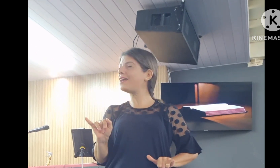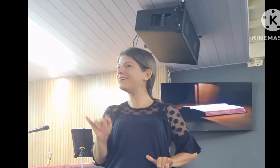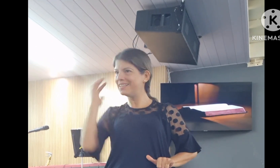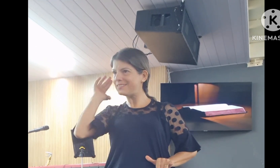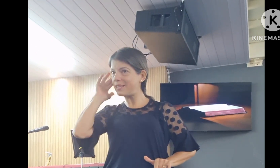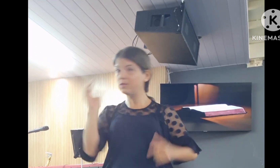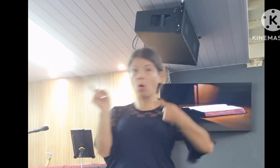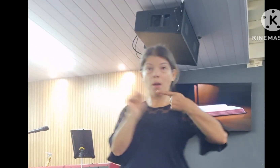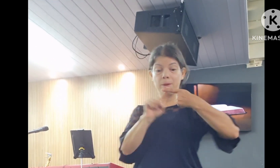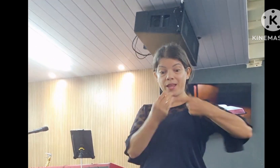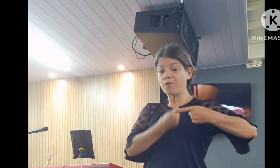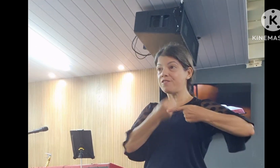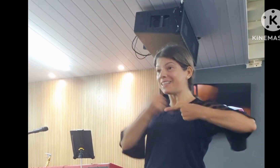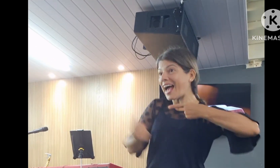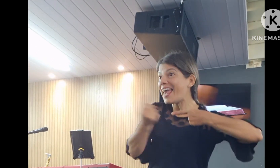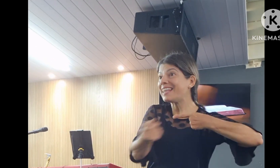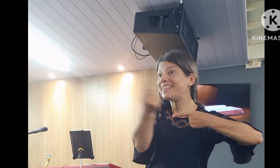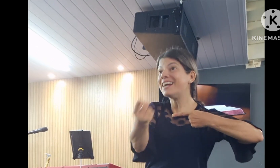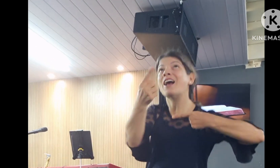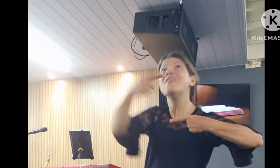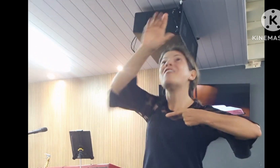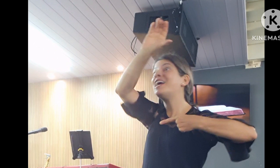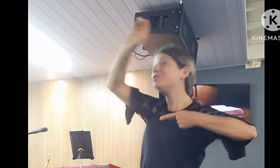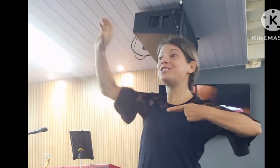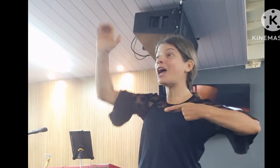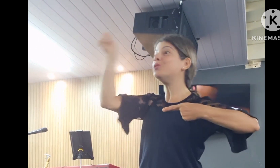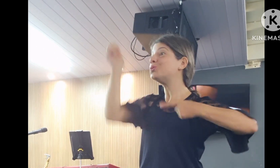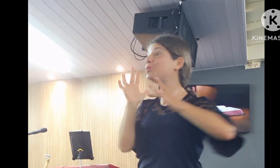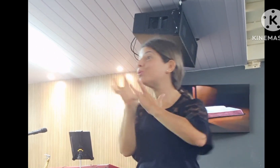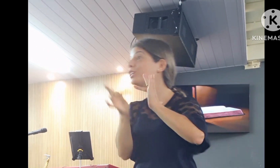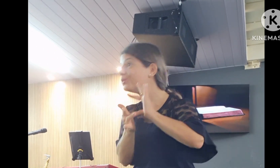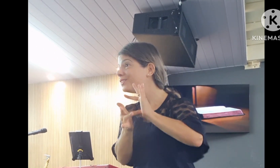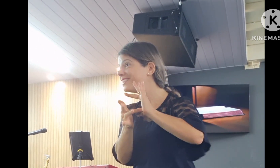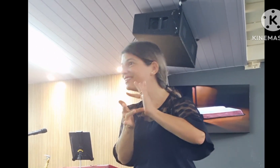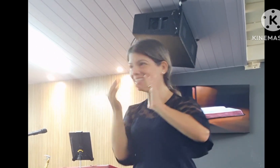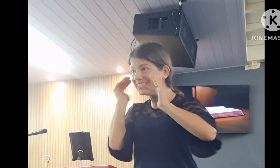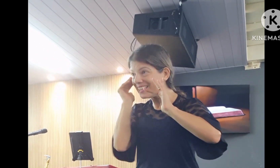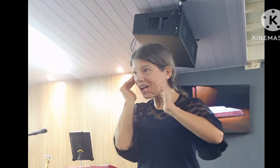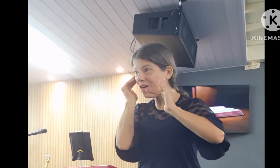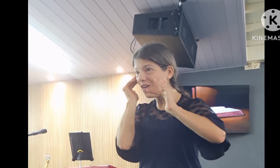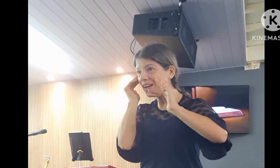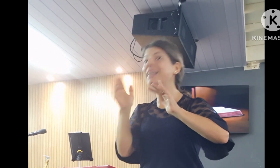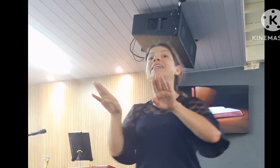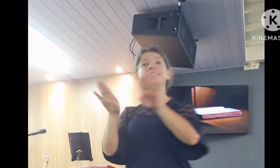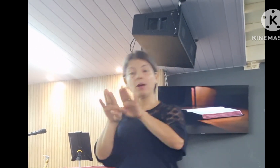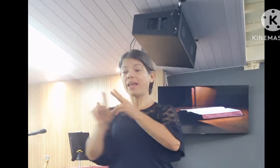vida? Vida com abundância. Uma vida abundante aqui. Por quê? Porque